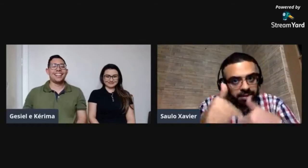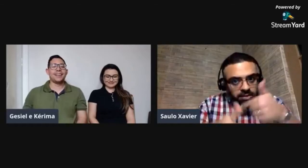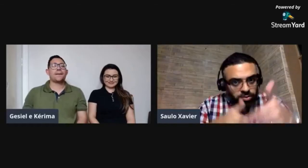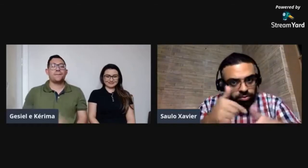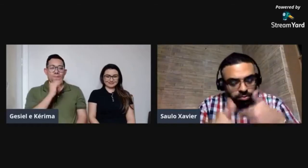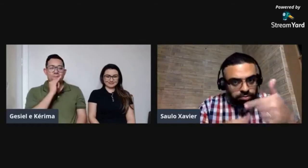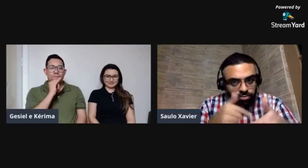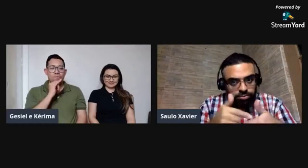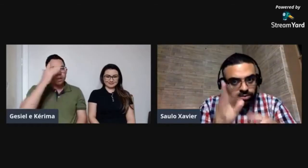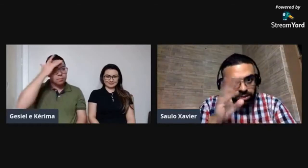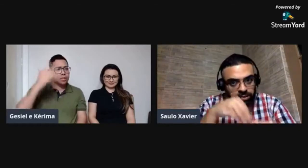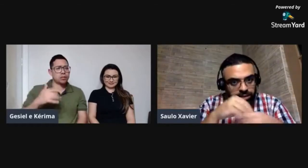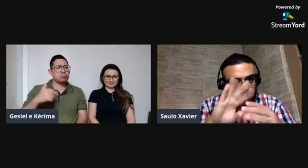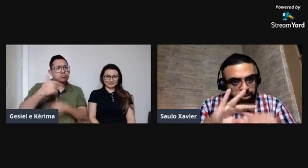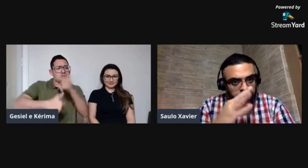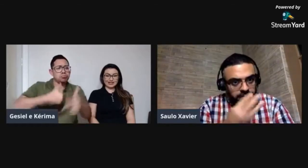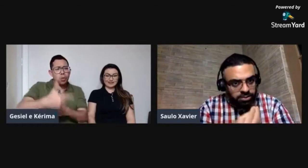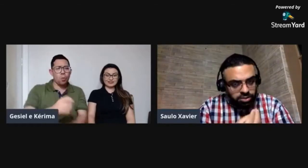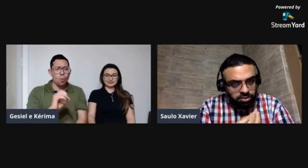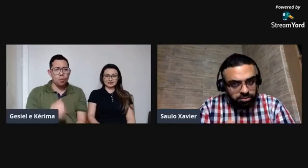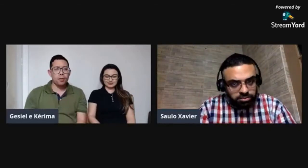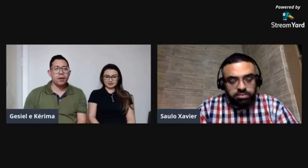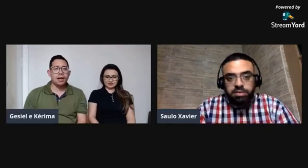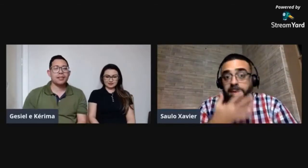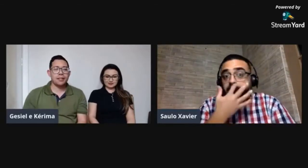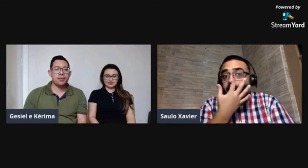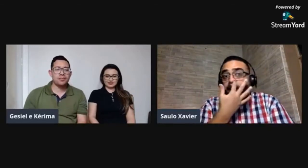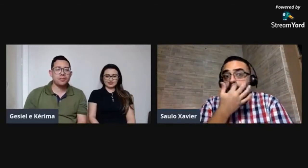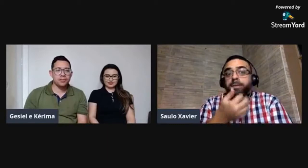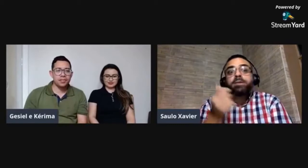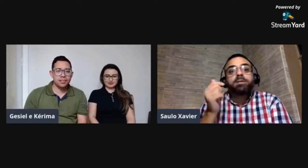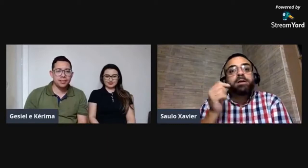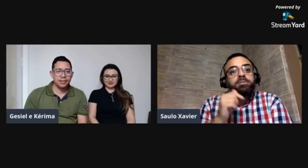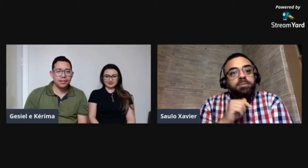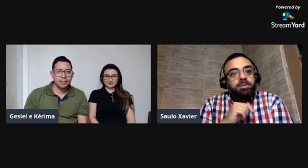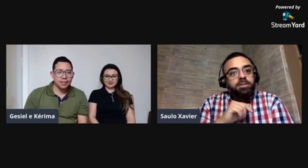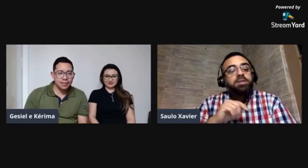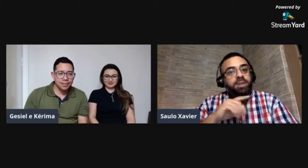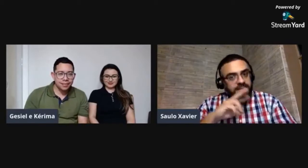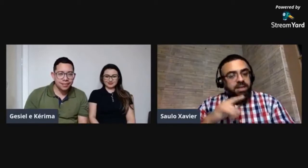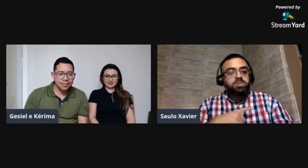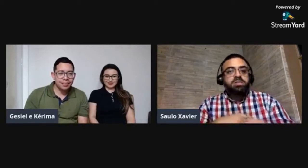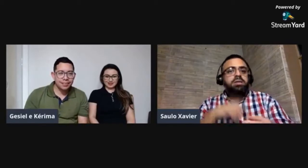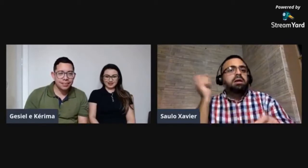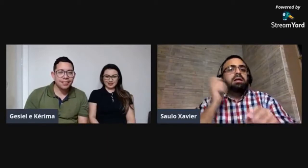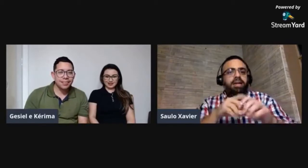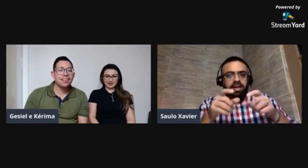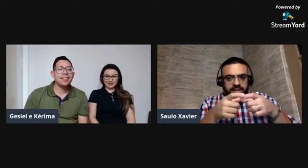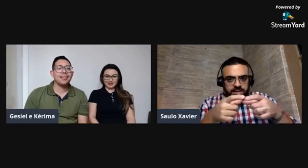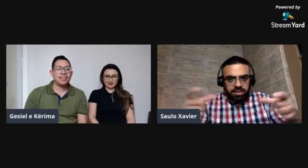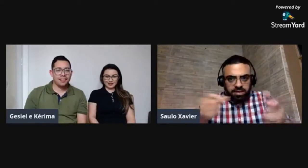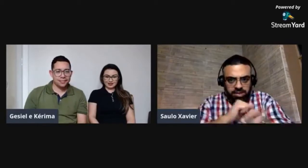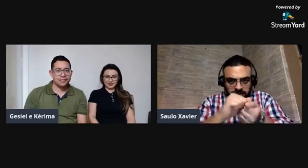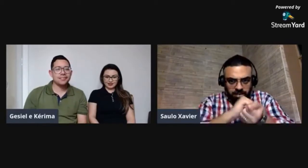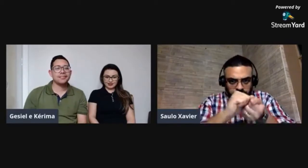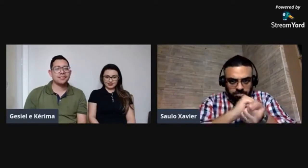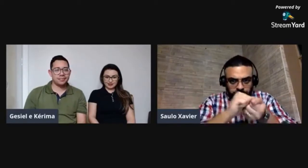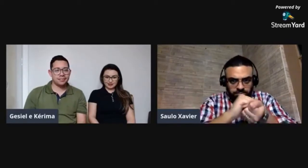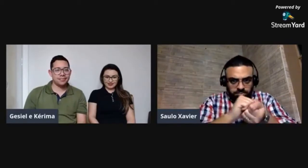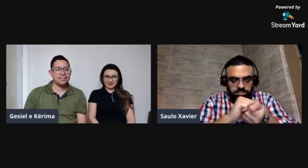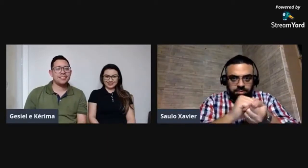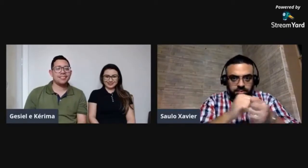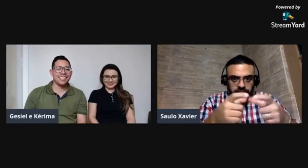nunca trabalhou dentro da igreja... Tá, pode fazer. Então vai trabalhar. Tipo assim, tá lá, você tem lá o